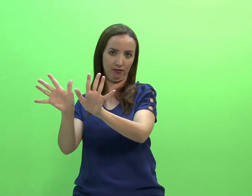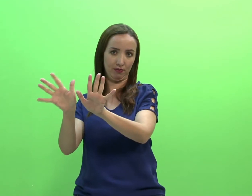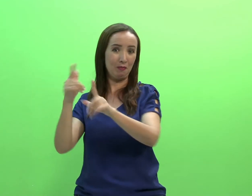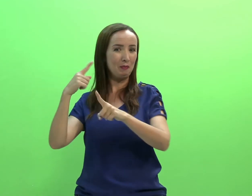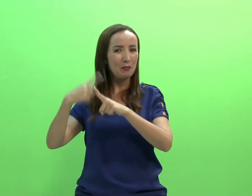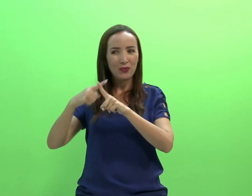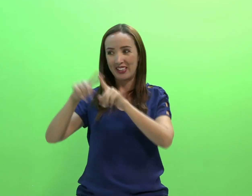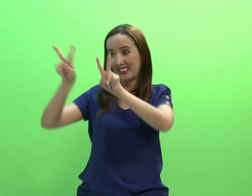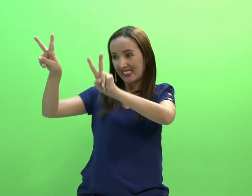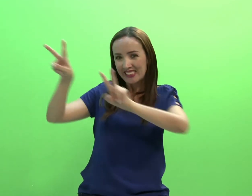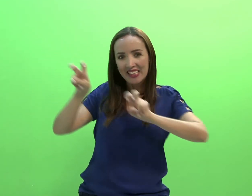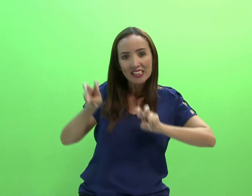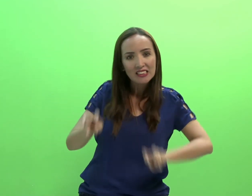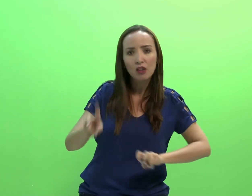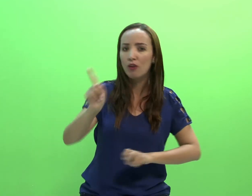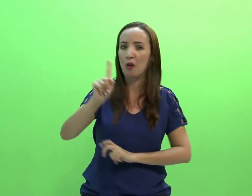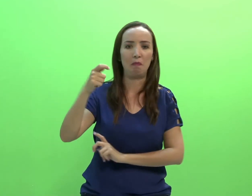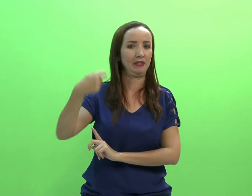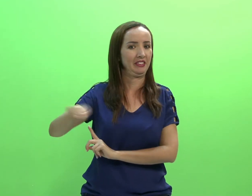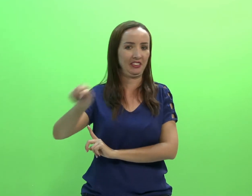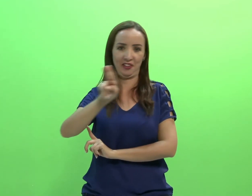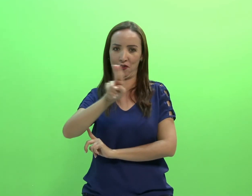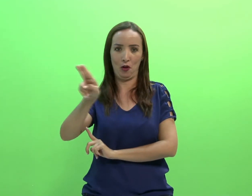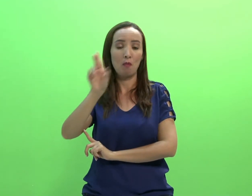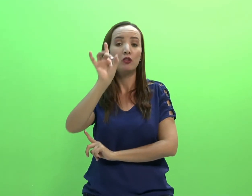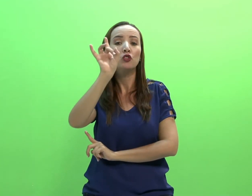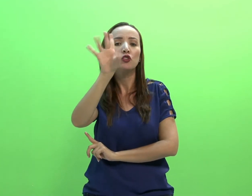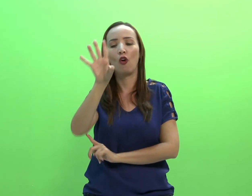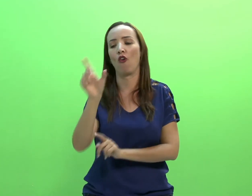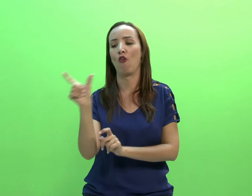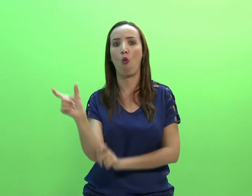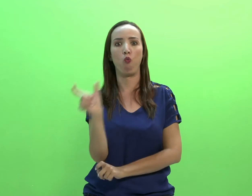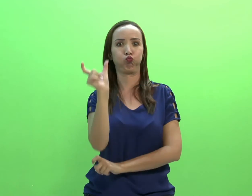nome. Na citação não precisa o nome, ok?